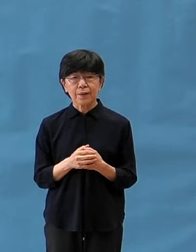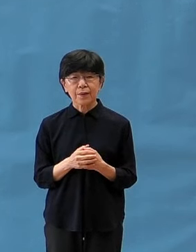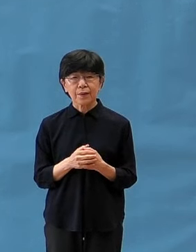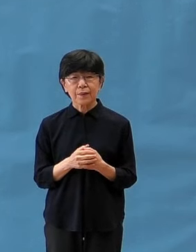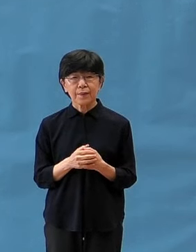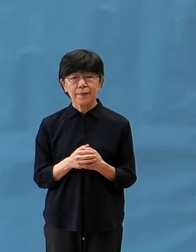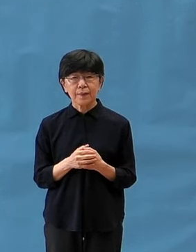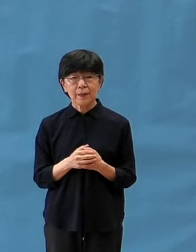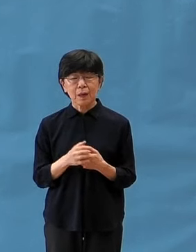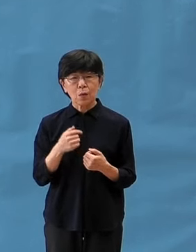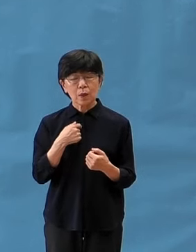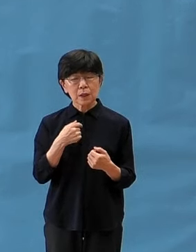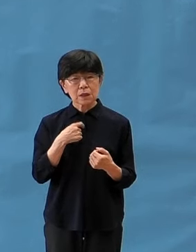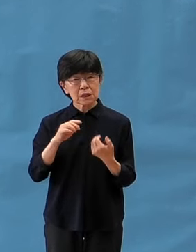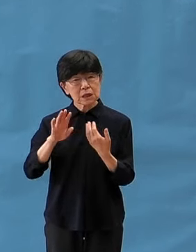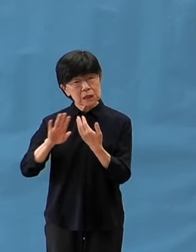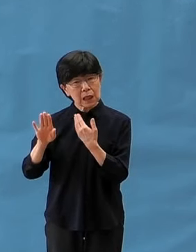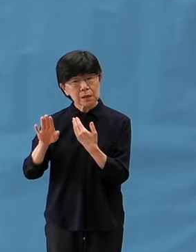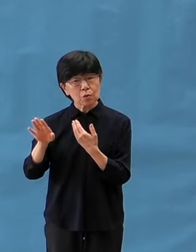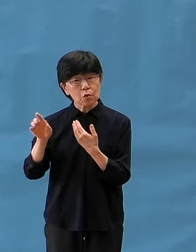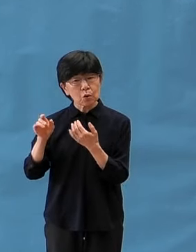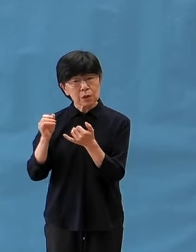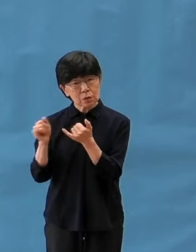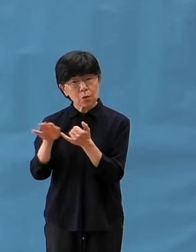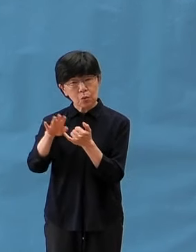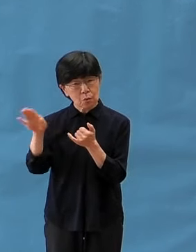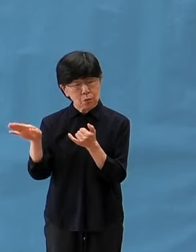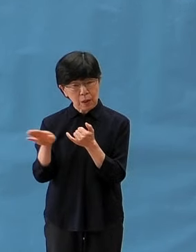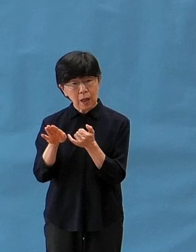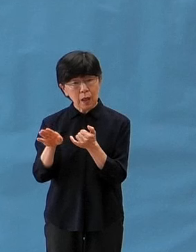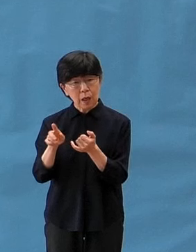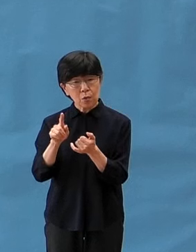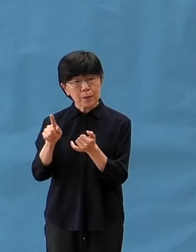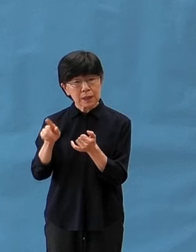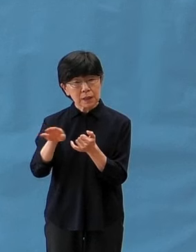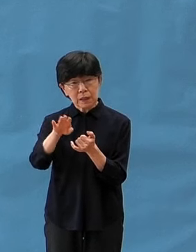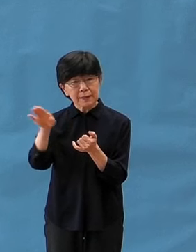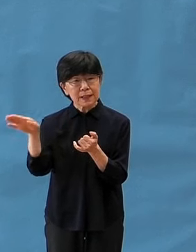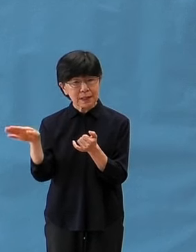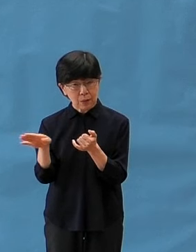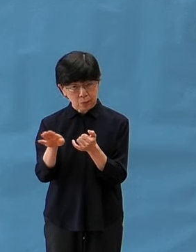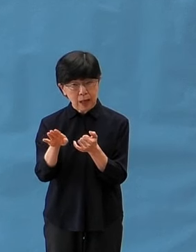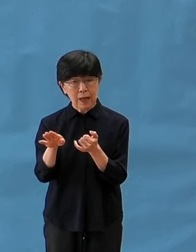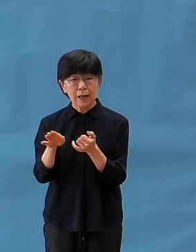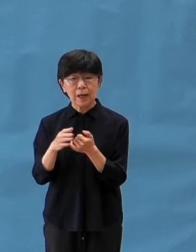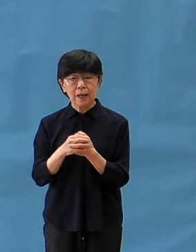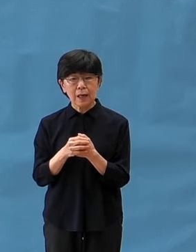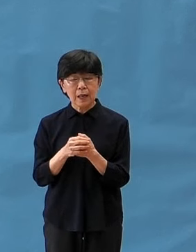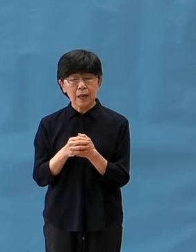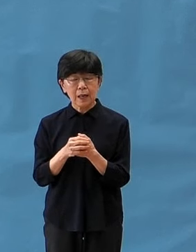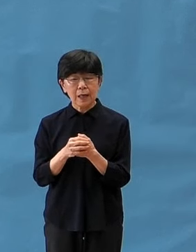私以外の人たちは、コメンテーターの方々は基本的に